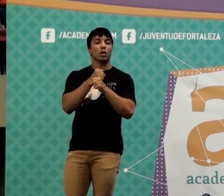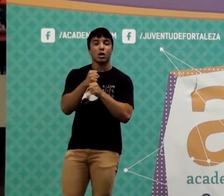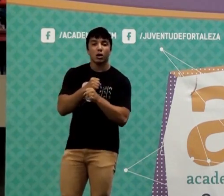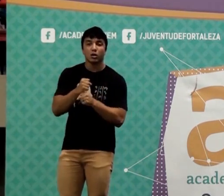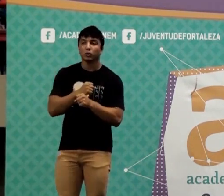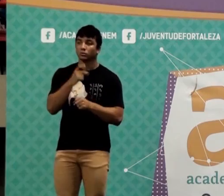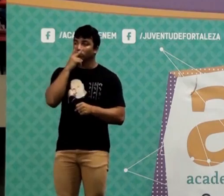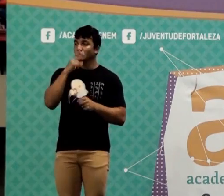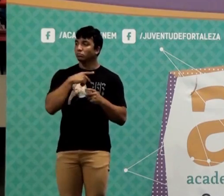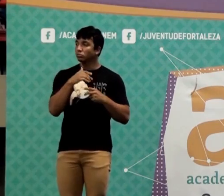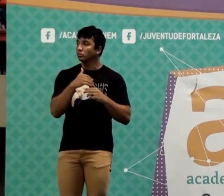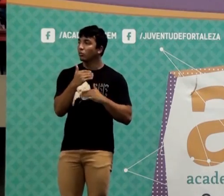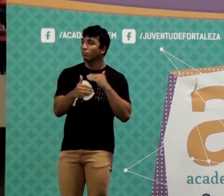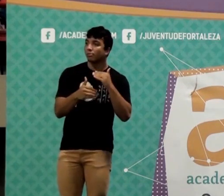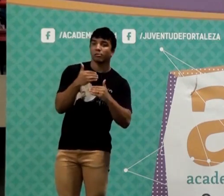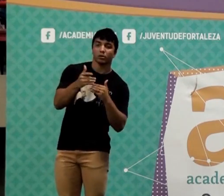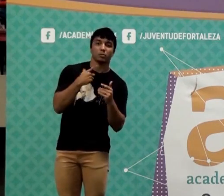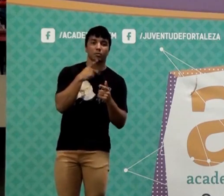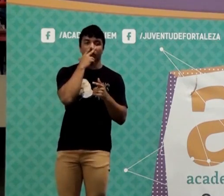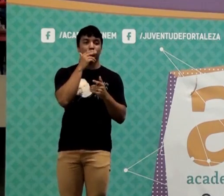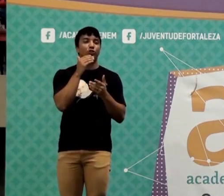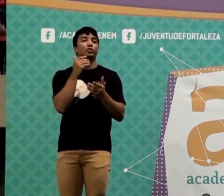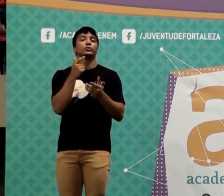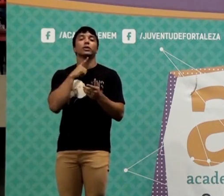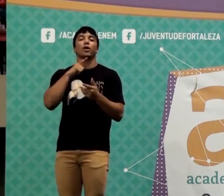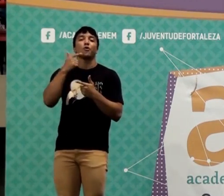500 anos. 500 anos depois.